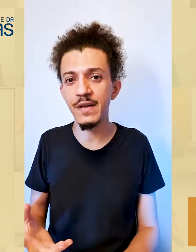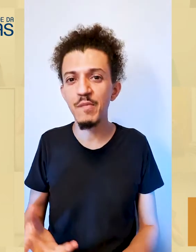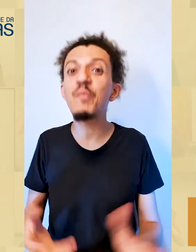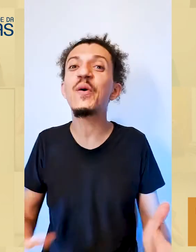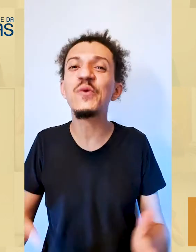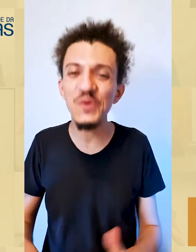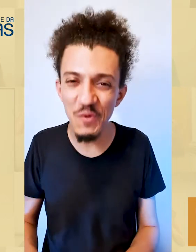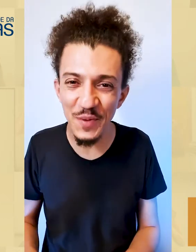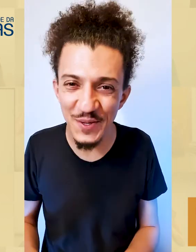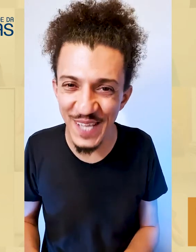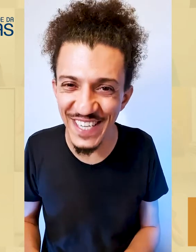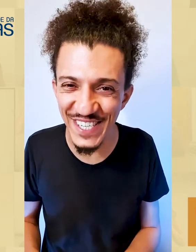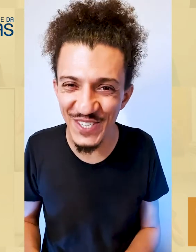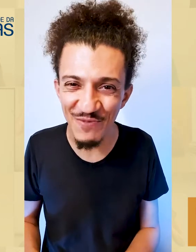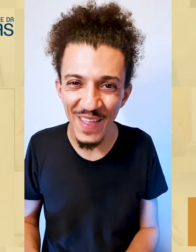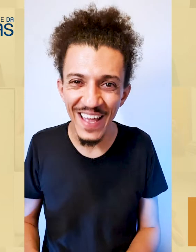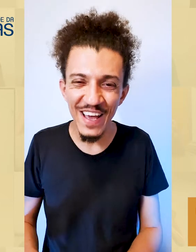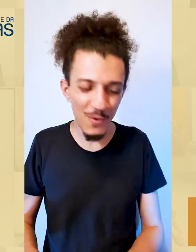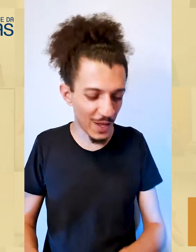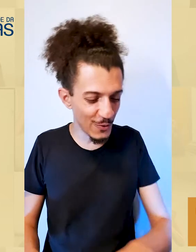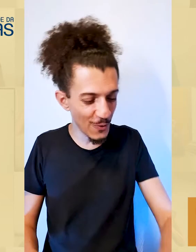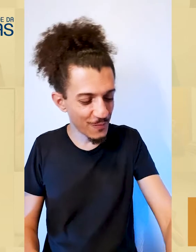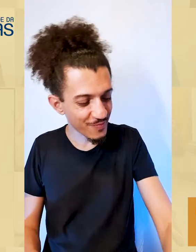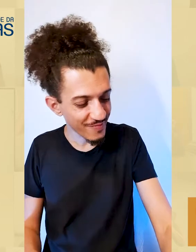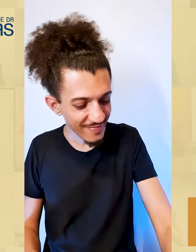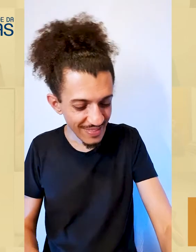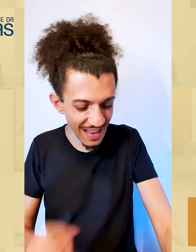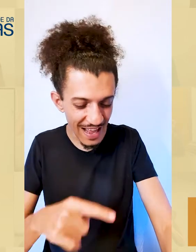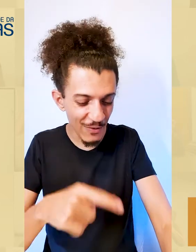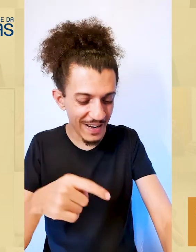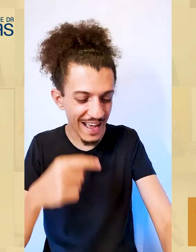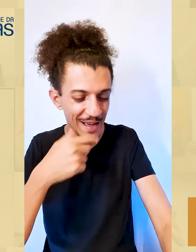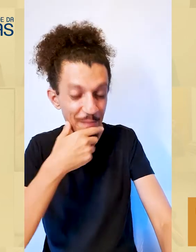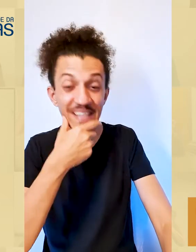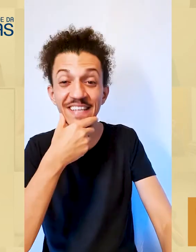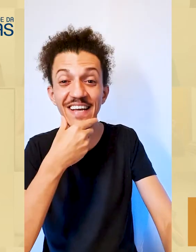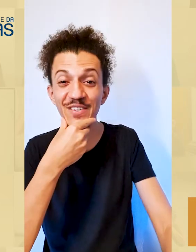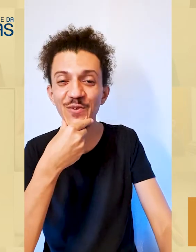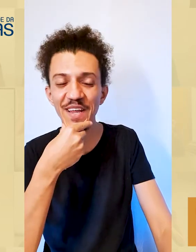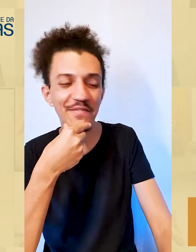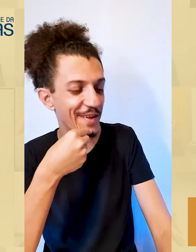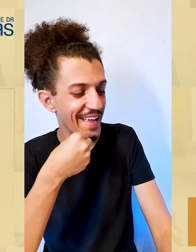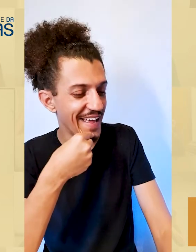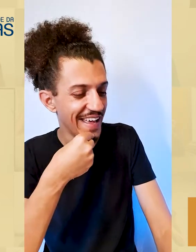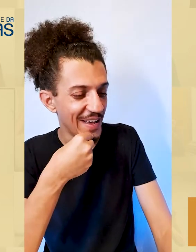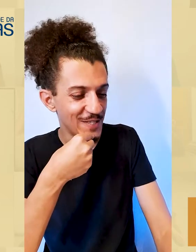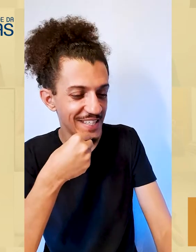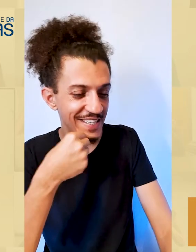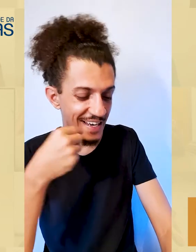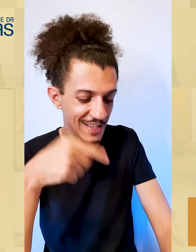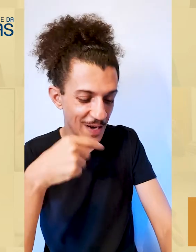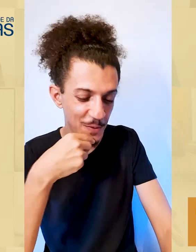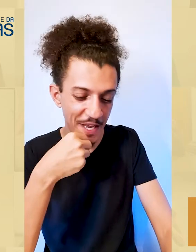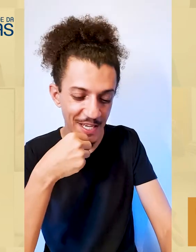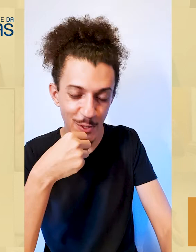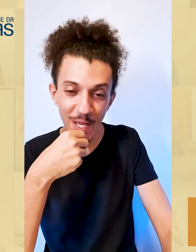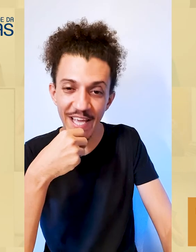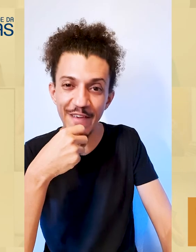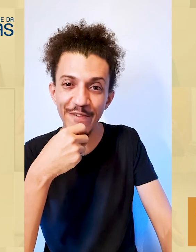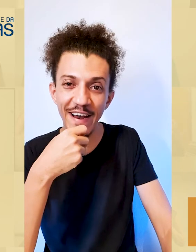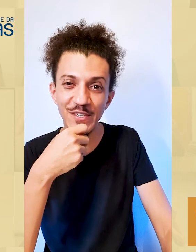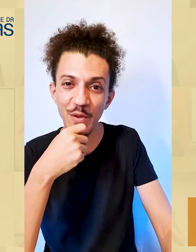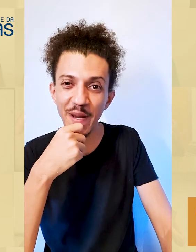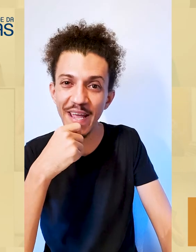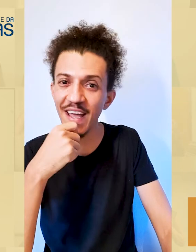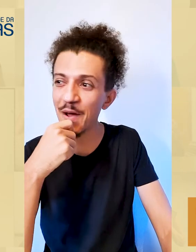fez. Me pergunta como que eu sei disso. Quando, na apresentação do livro, eu já tinha lido lá um trecho